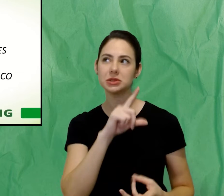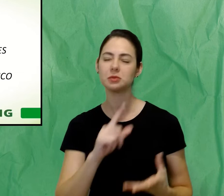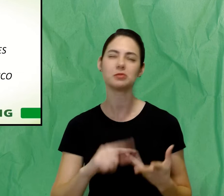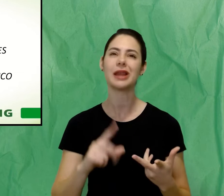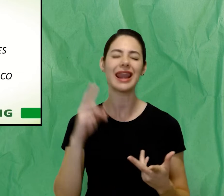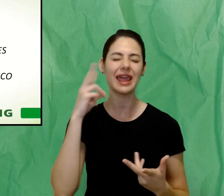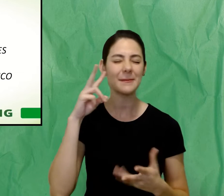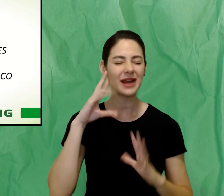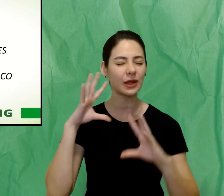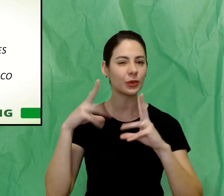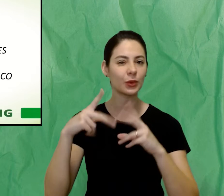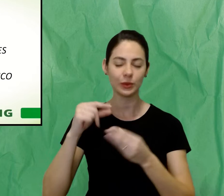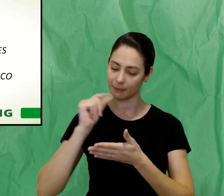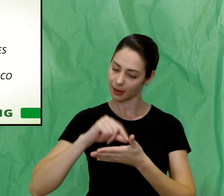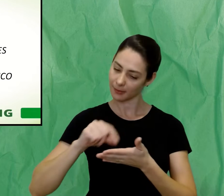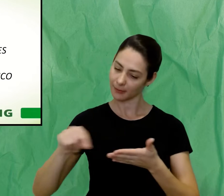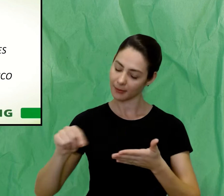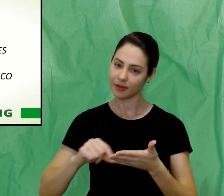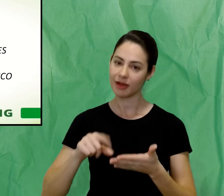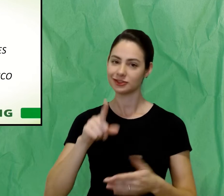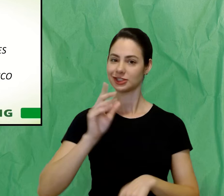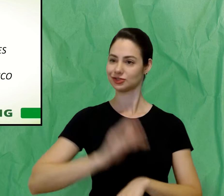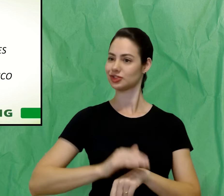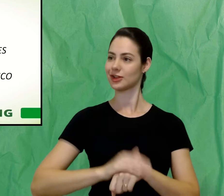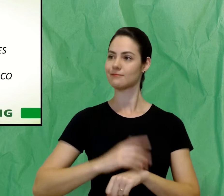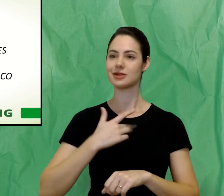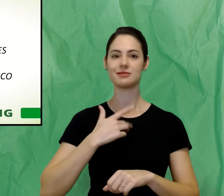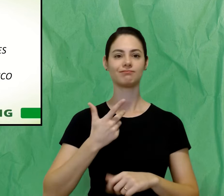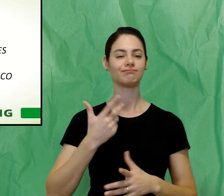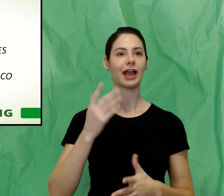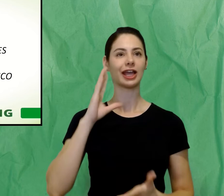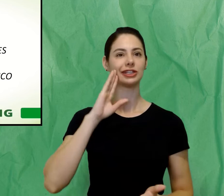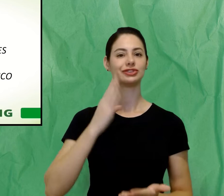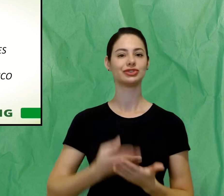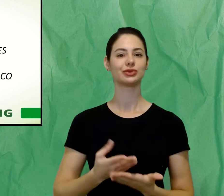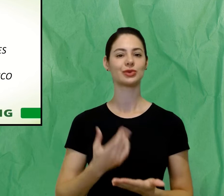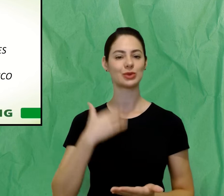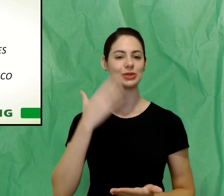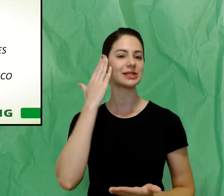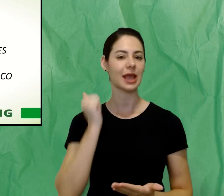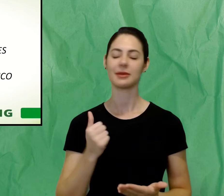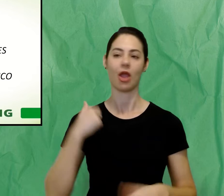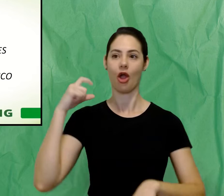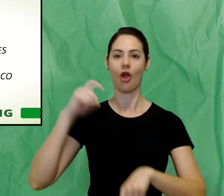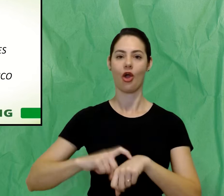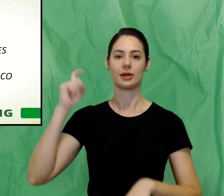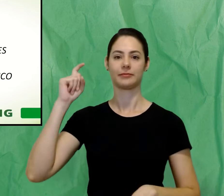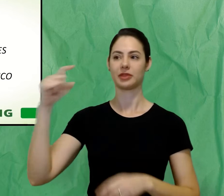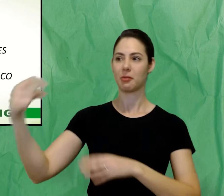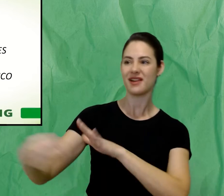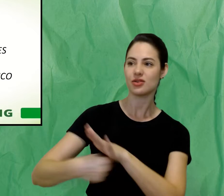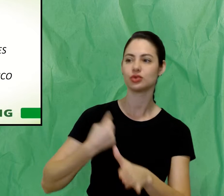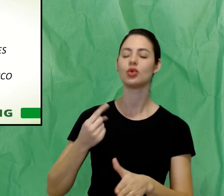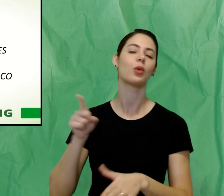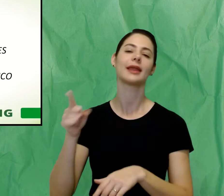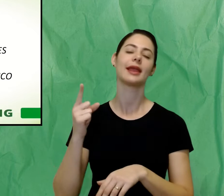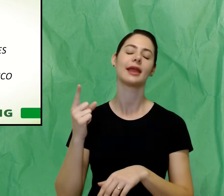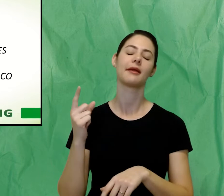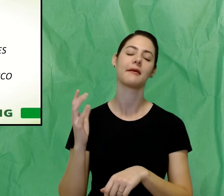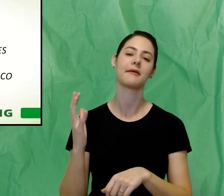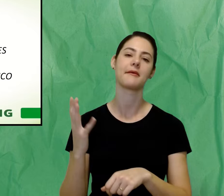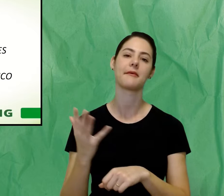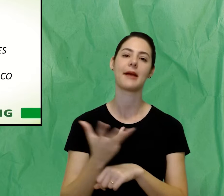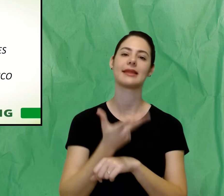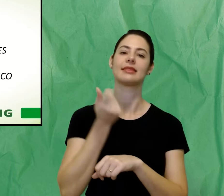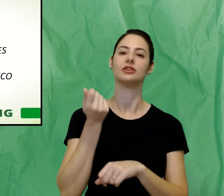sua juventude, para que isso já te dê autoconfiança e você já saiba dizer de bate-pronto quais são as